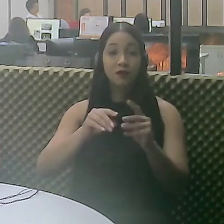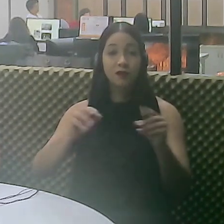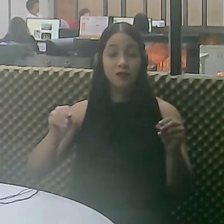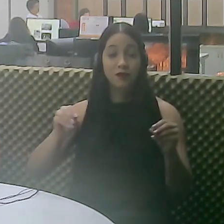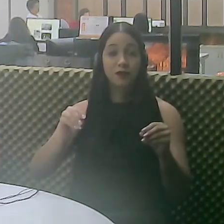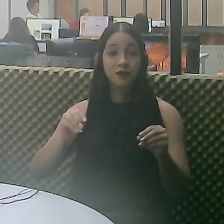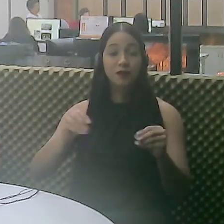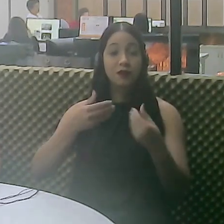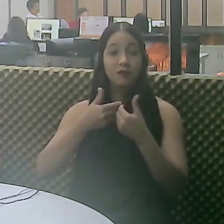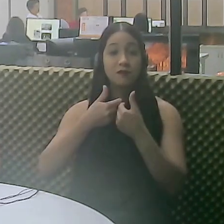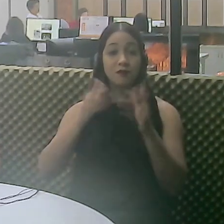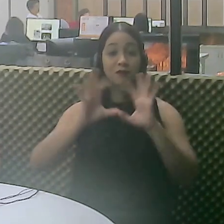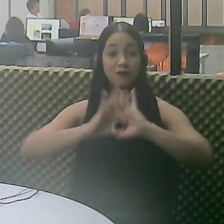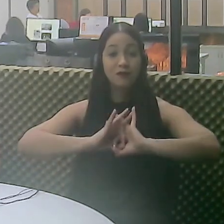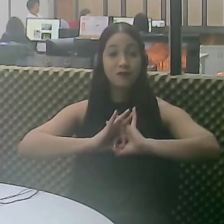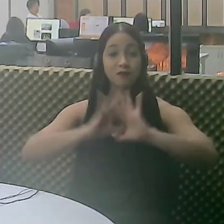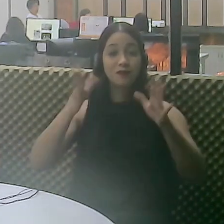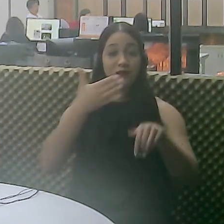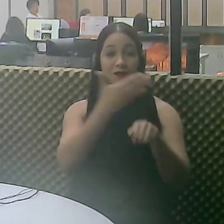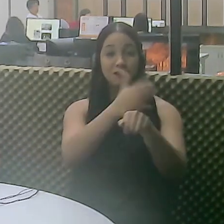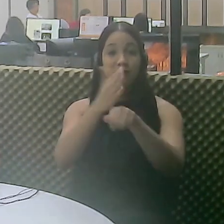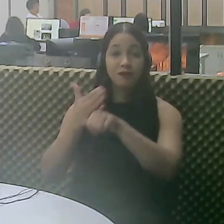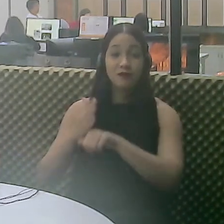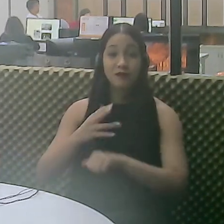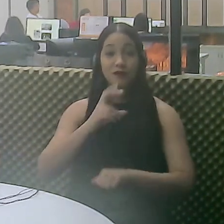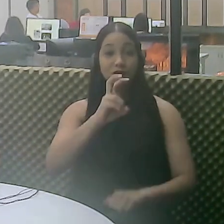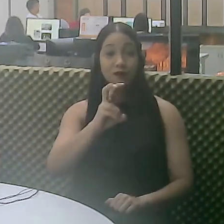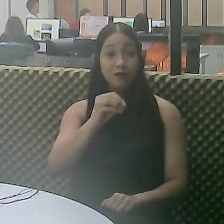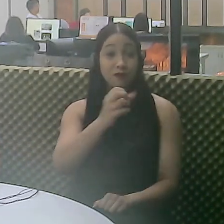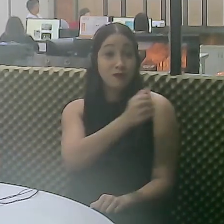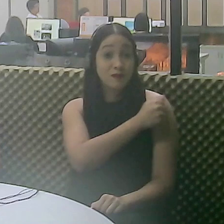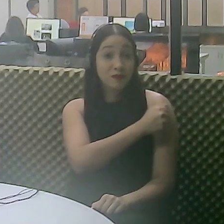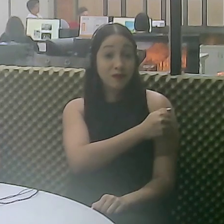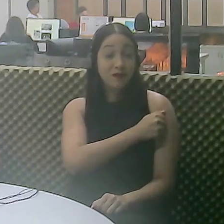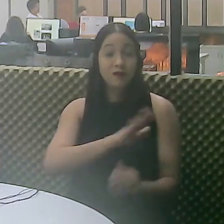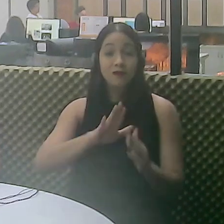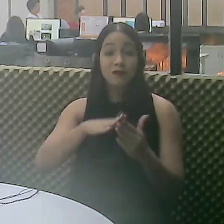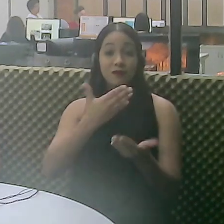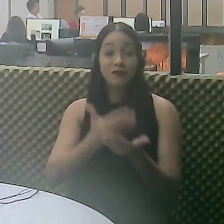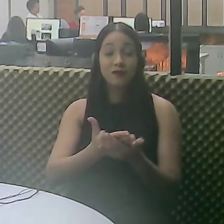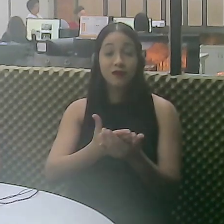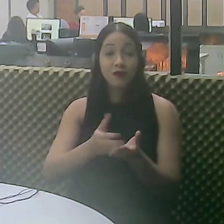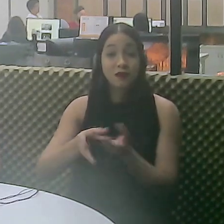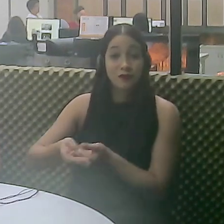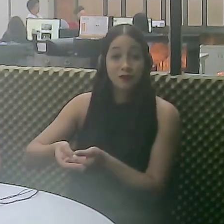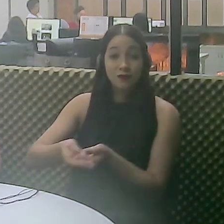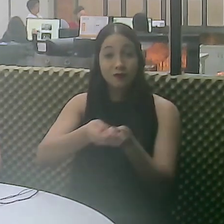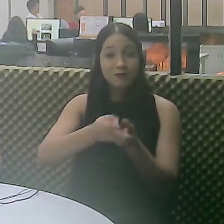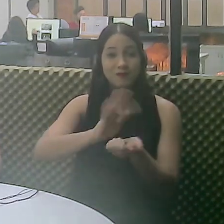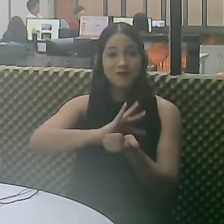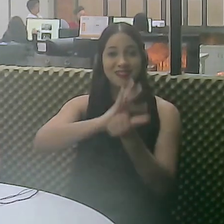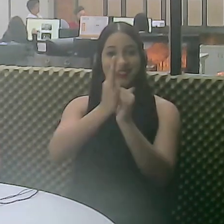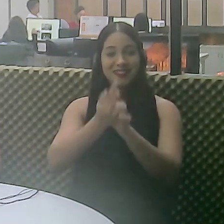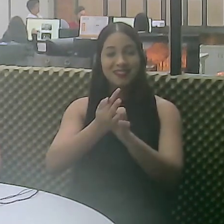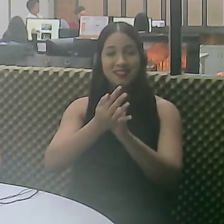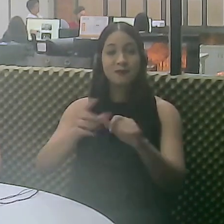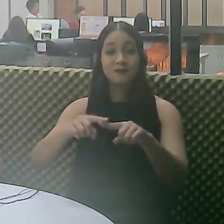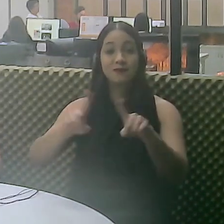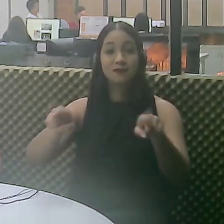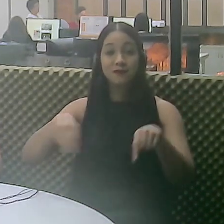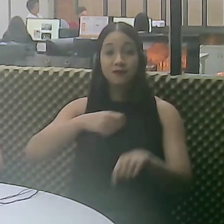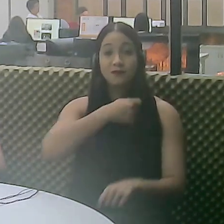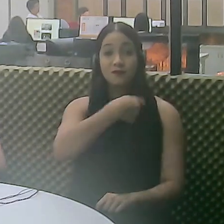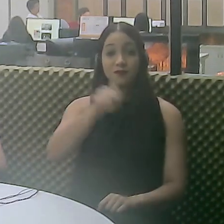após a solenidade para as atividades de cerca de 50 alunos das escolinhas de vôlei da Futel. Já a quadra de tênis